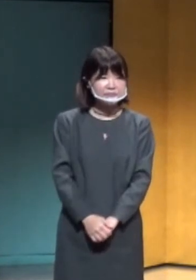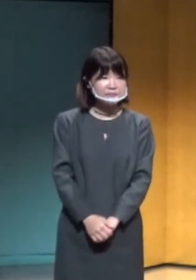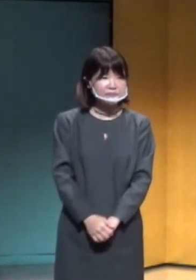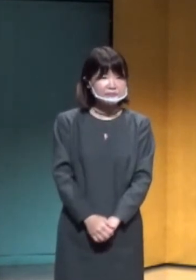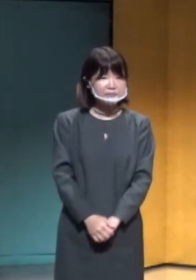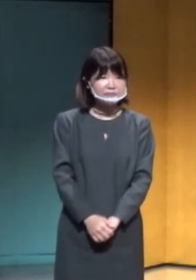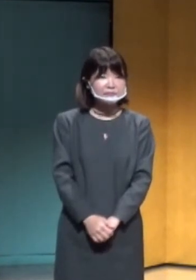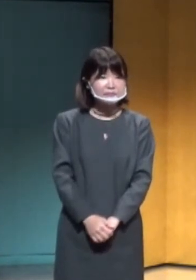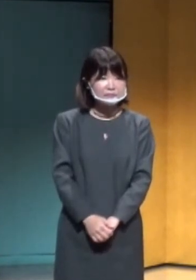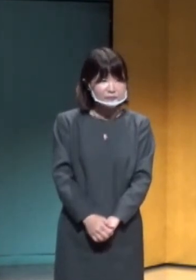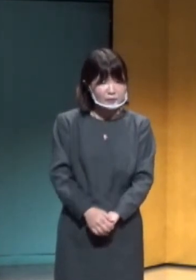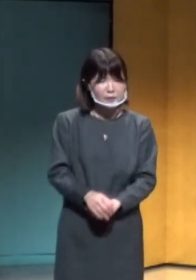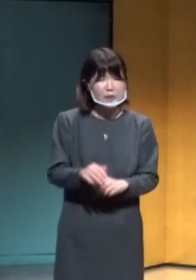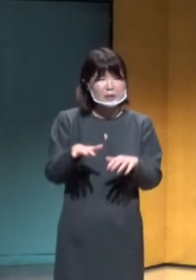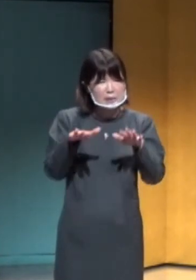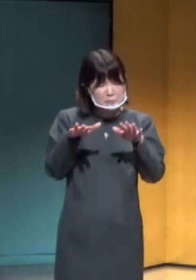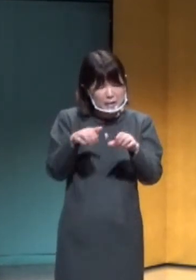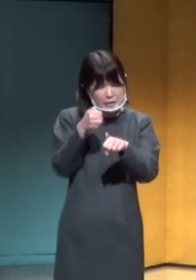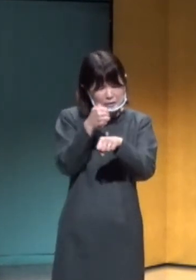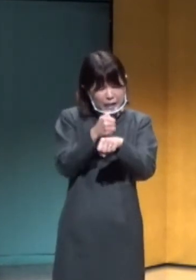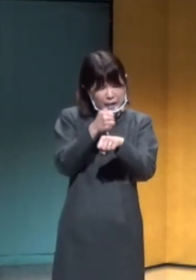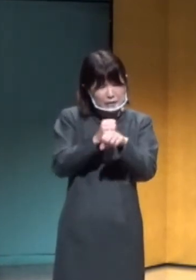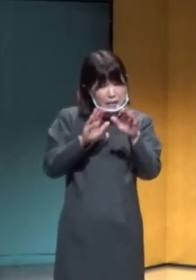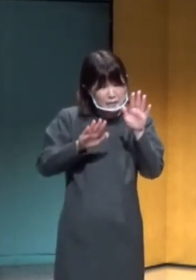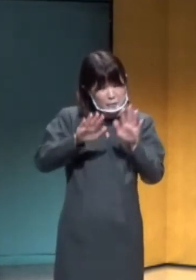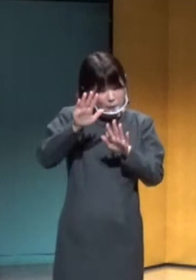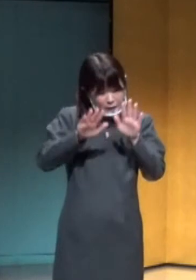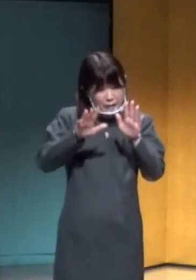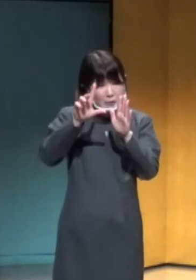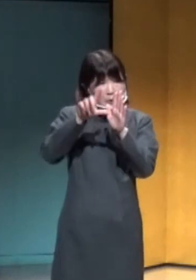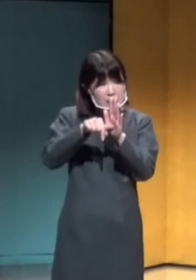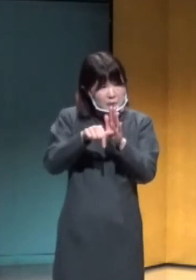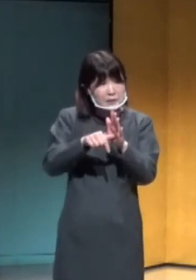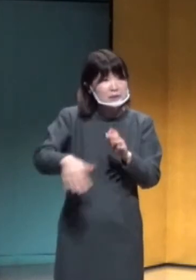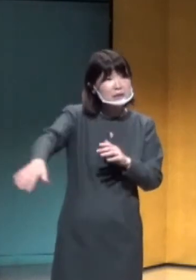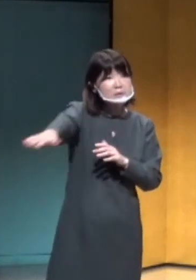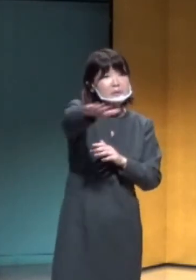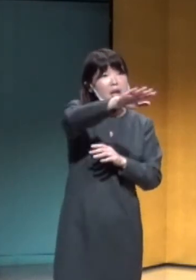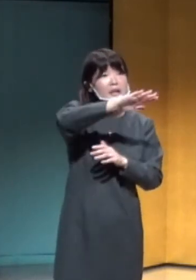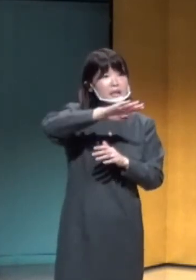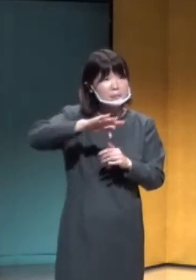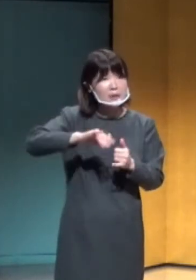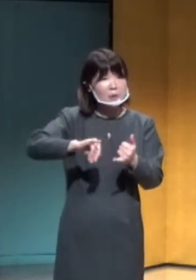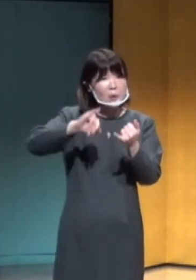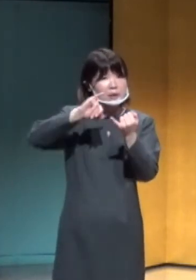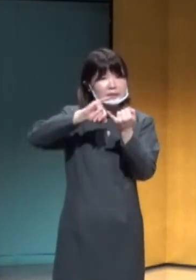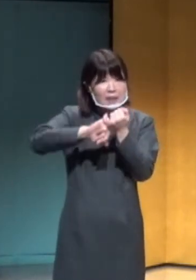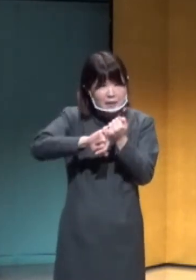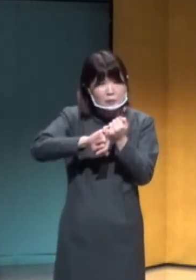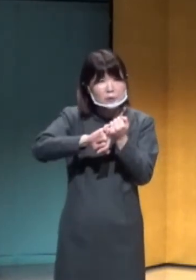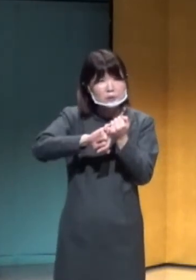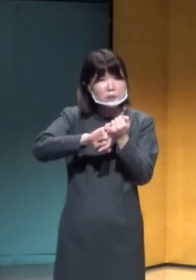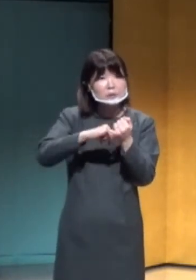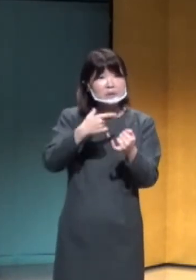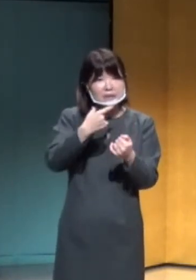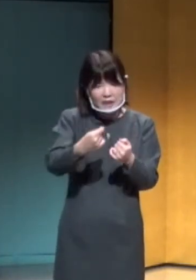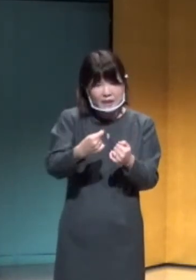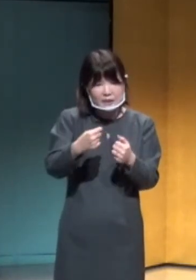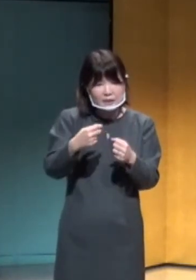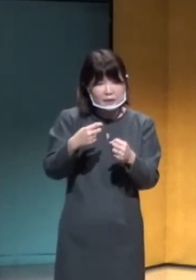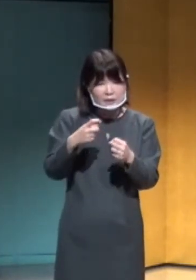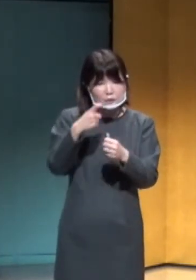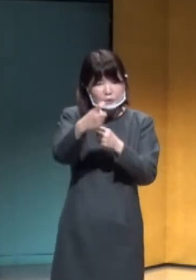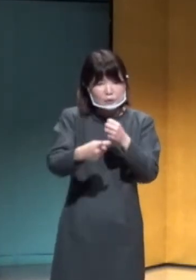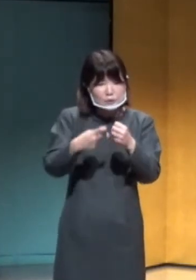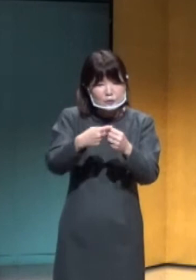こうした状況の中で、私どもが皆様とお約束をさせていただいて10年20年、第6